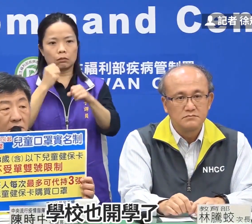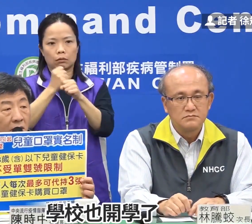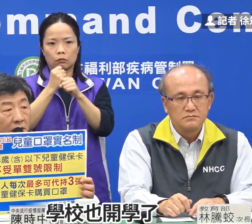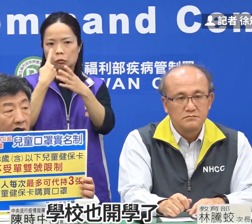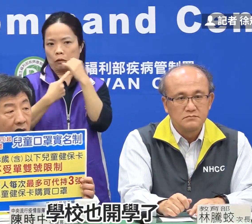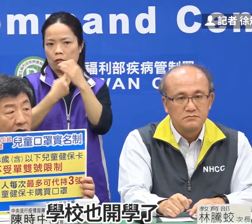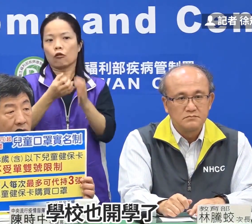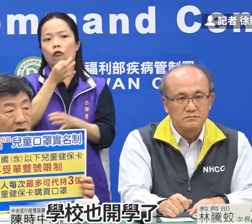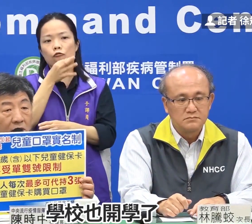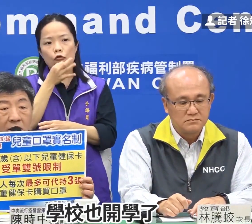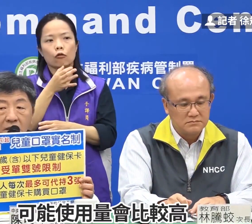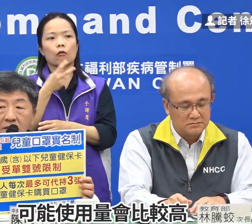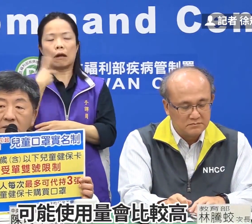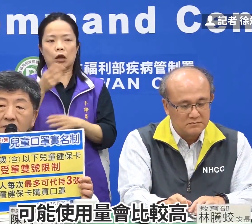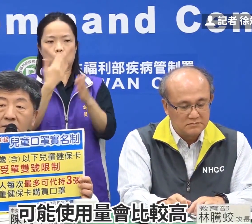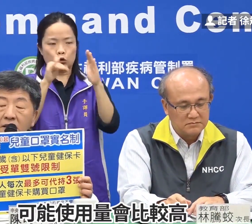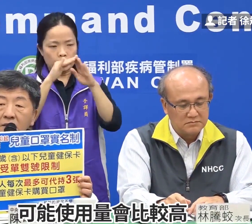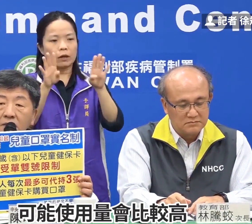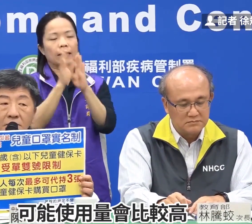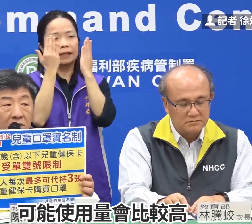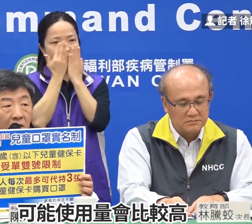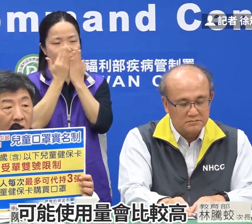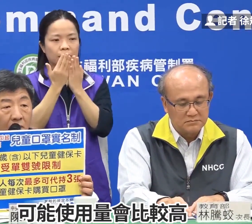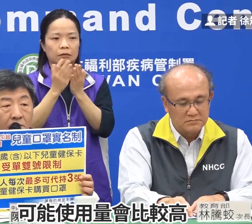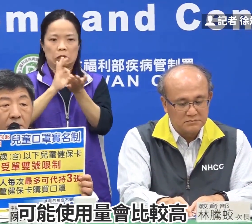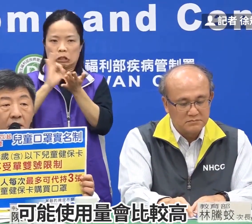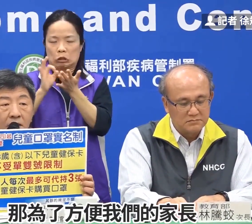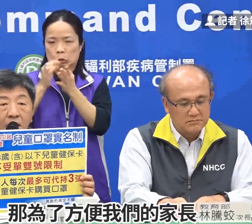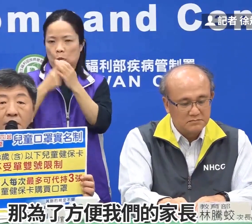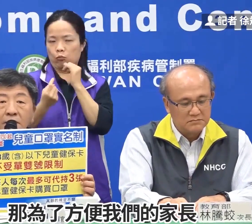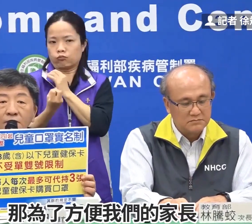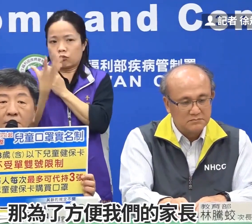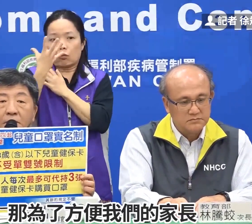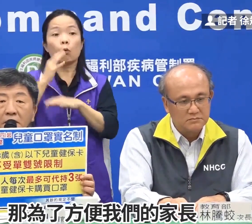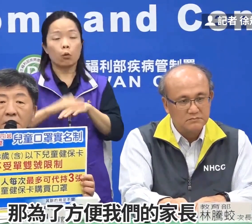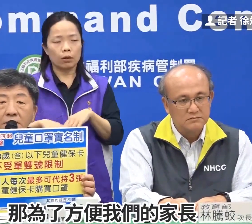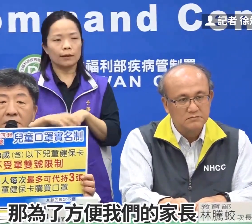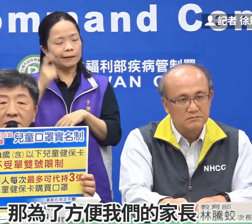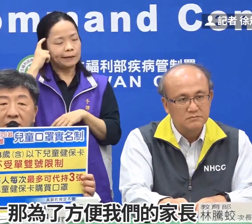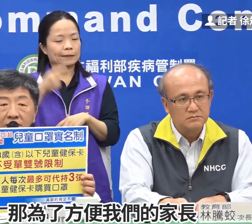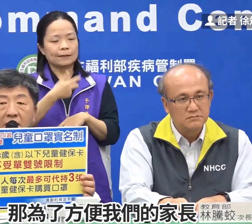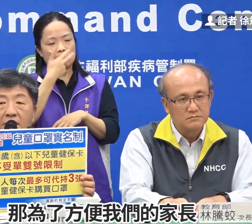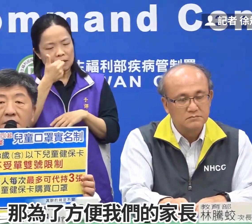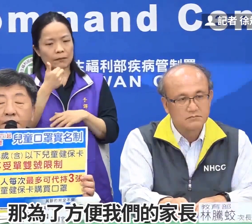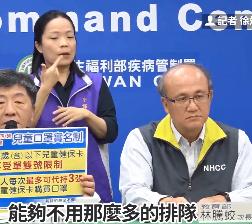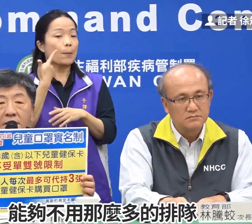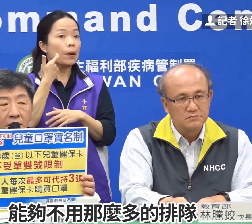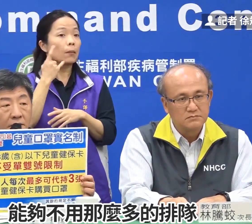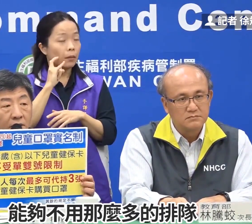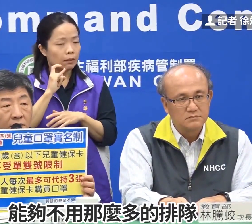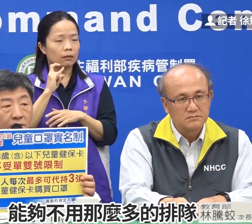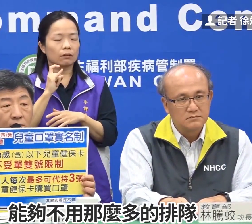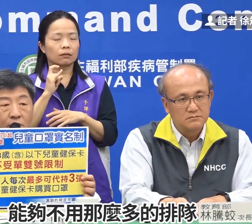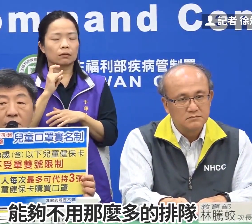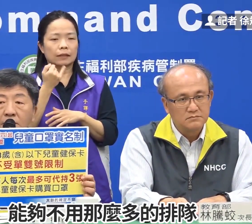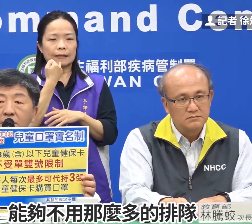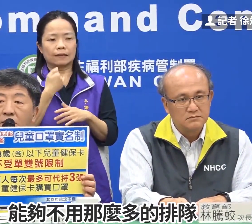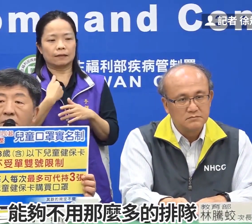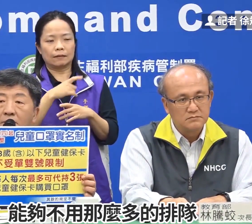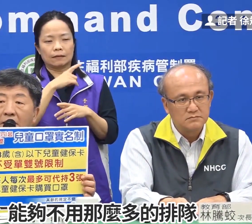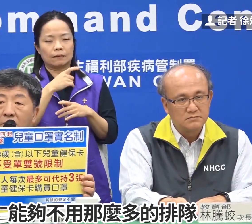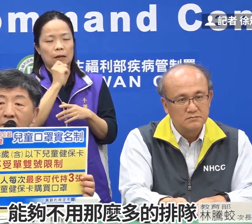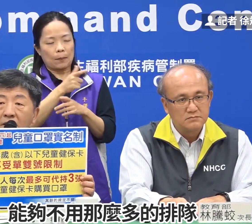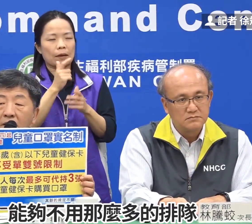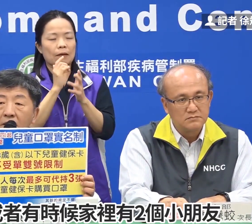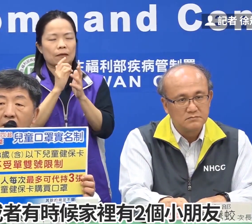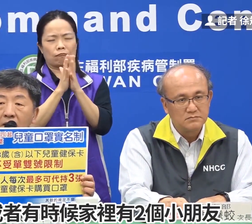那学校也开学了，可能使用量会比较高。那为了方便我们的家长，好，能够说不用那么